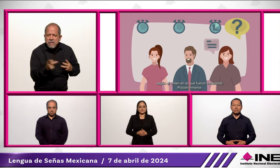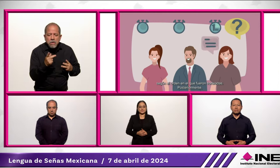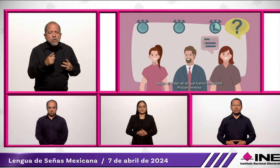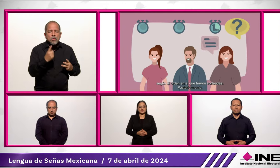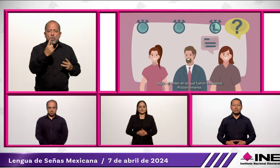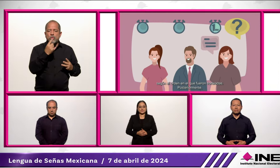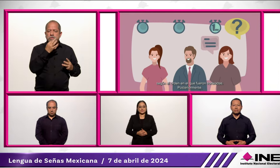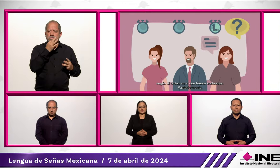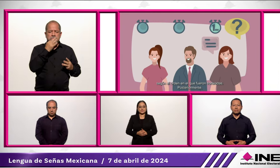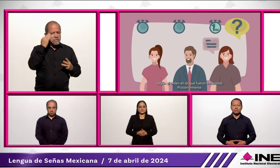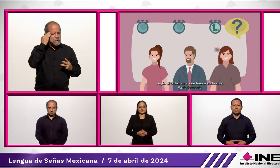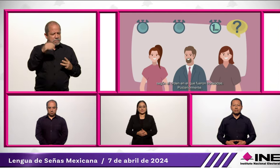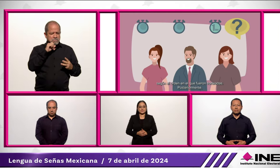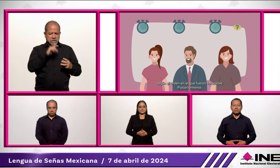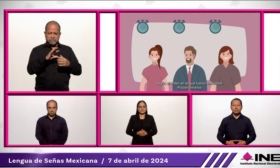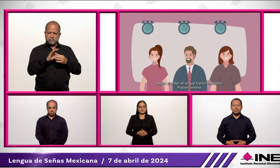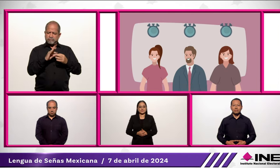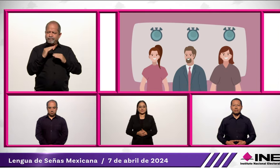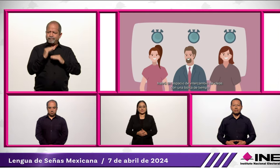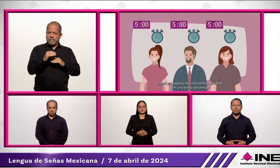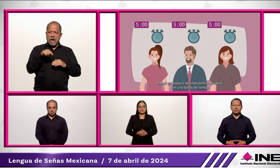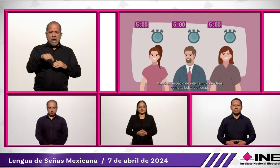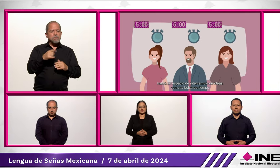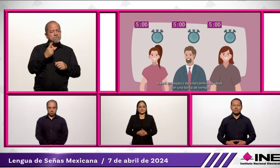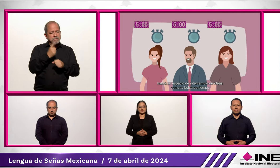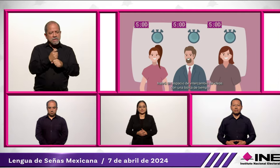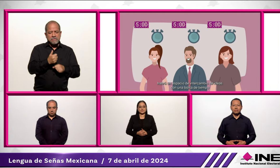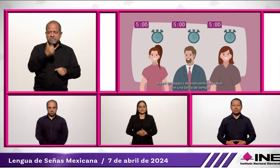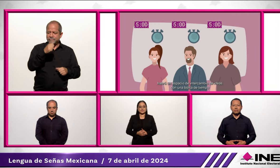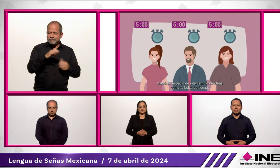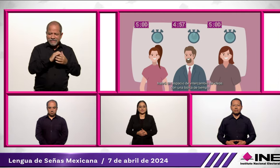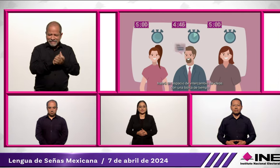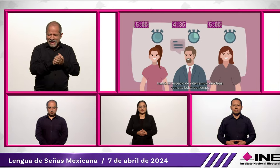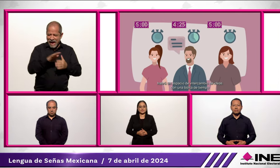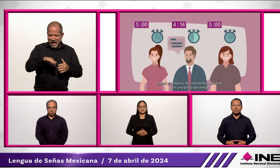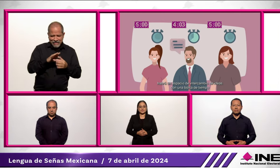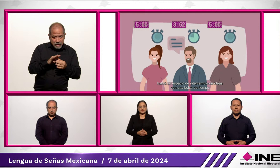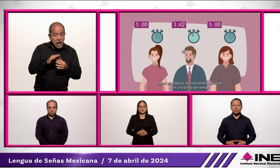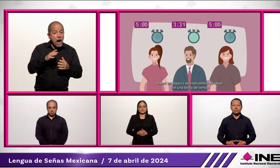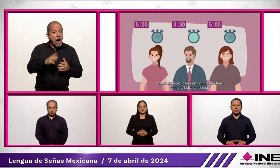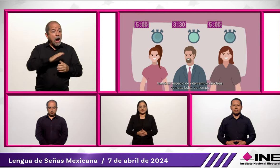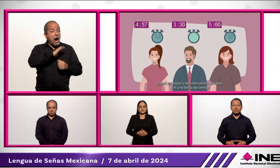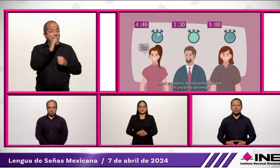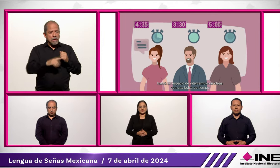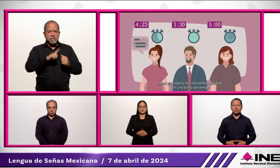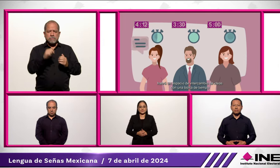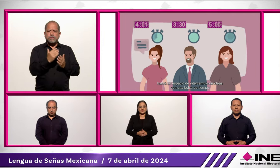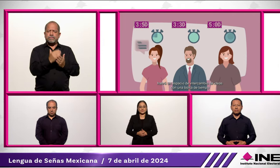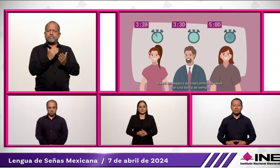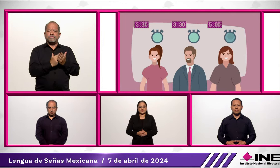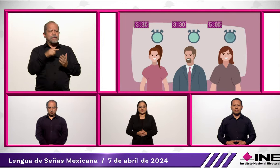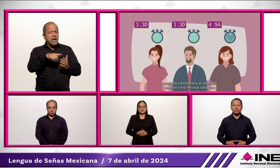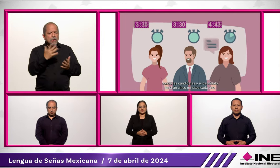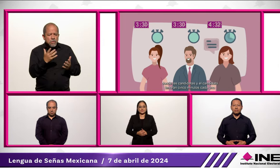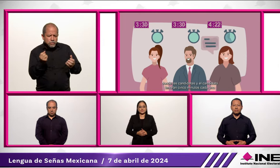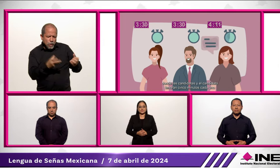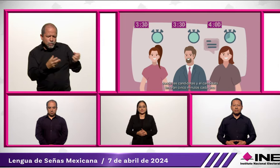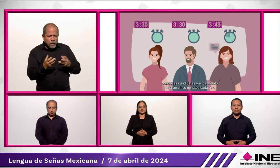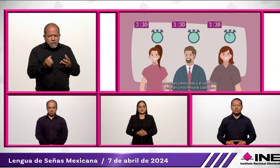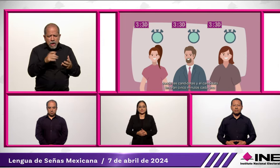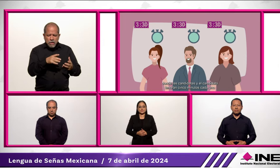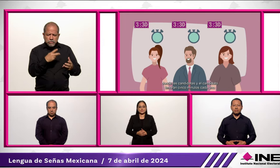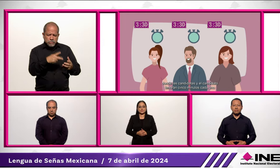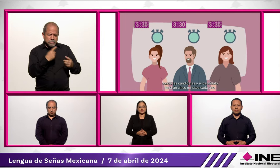que fueron sorteadas. Posteriormente, habrá un espacio de intercambio de ideas con una bolsa de tiempo donde